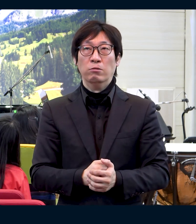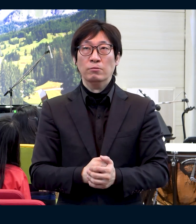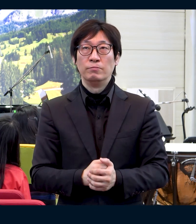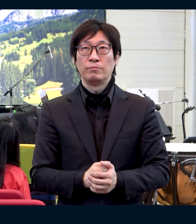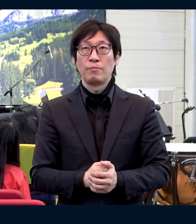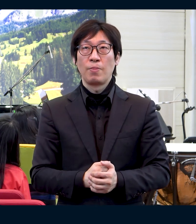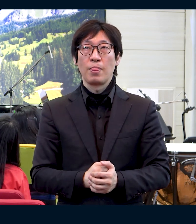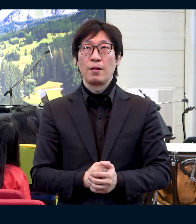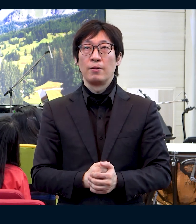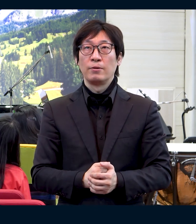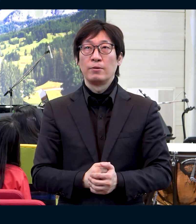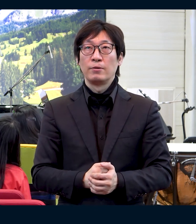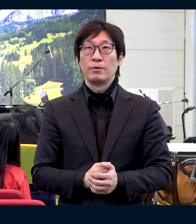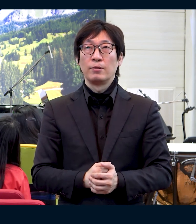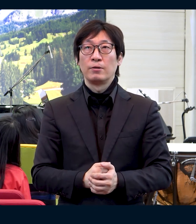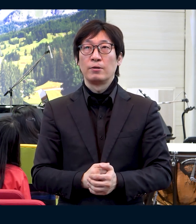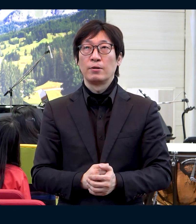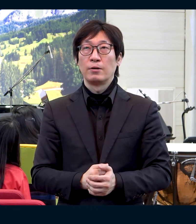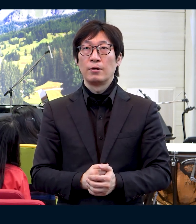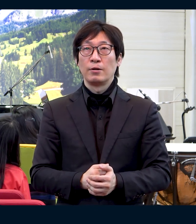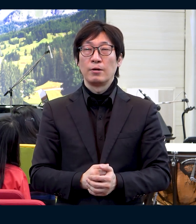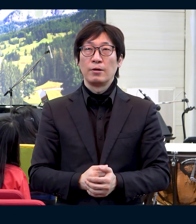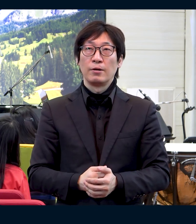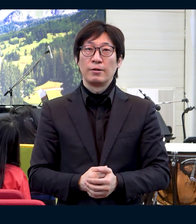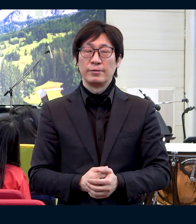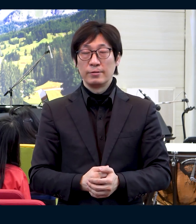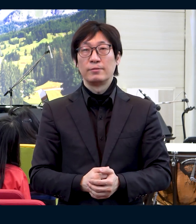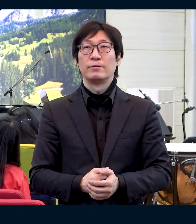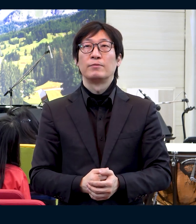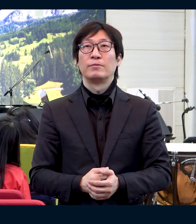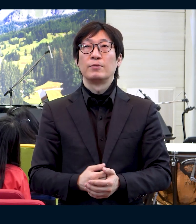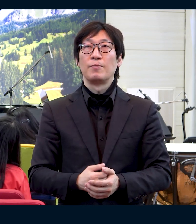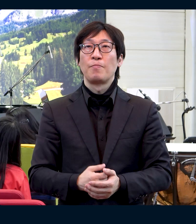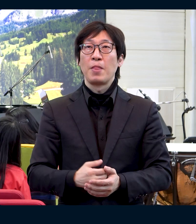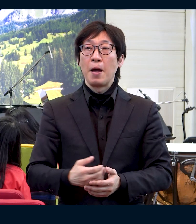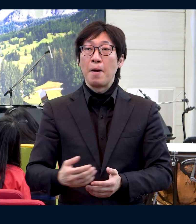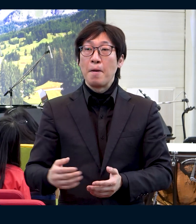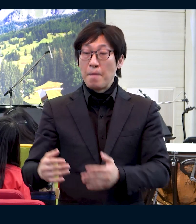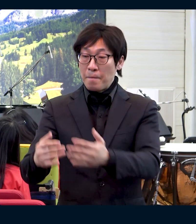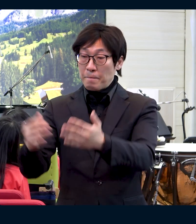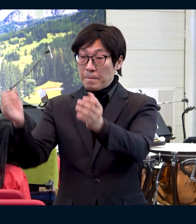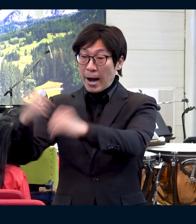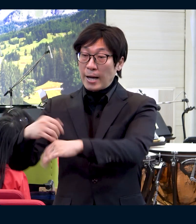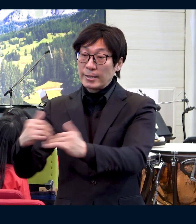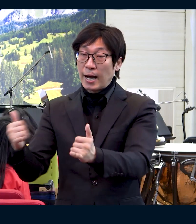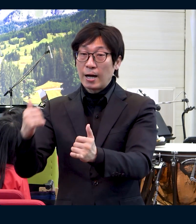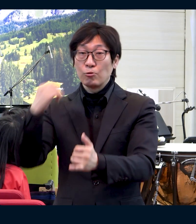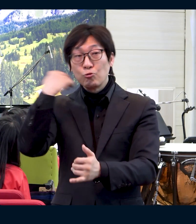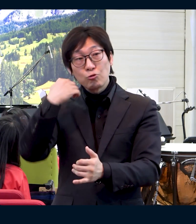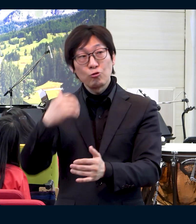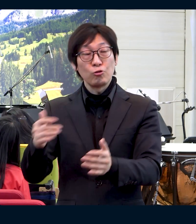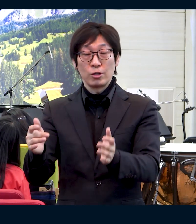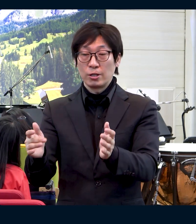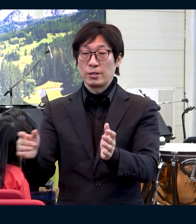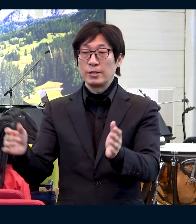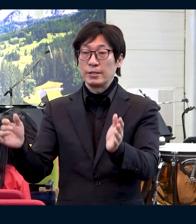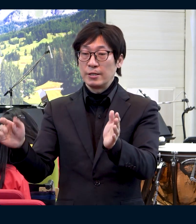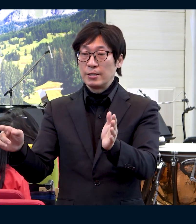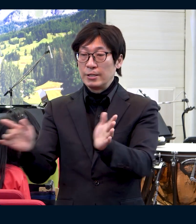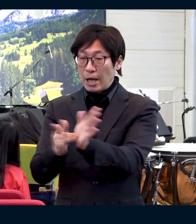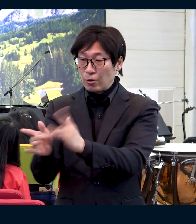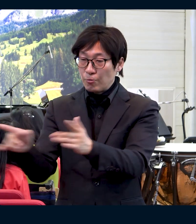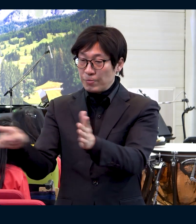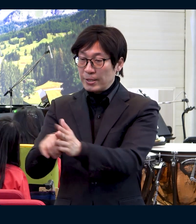오늘은 다 멸망하는 사람들로 되어 있는데 양해하시기 바랍니다. 네, 멸망하는 사람들은 예수 믿지 않는 세상 사람들을 말하는